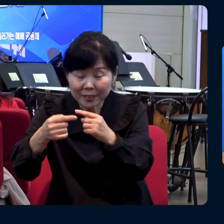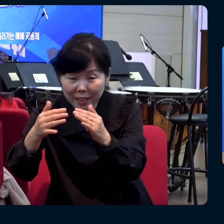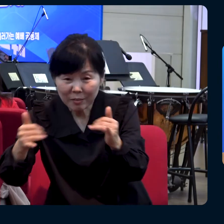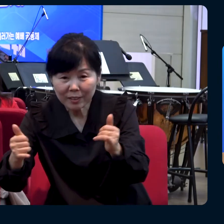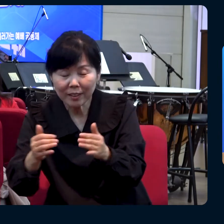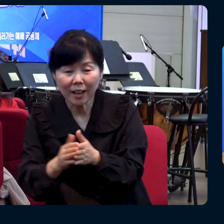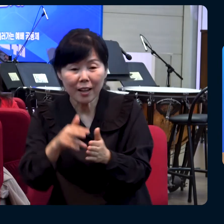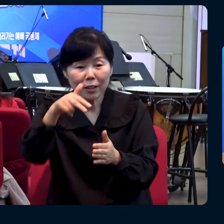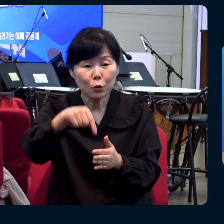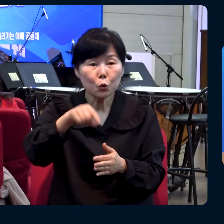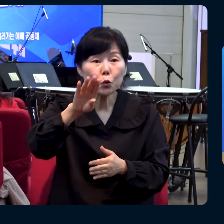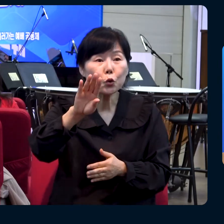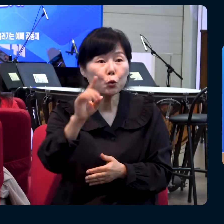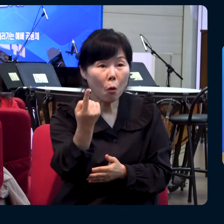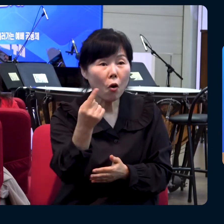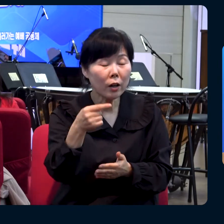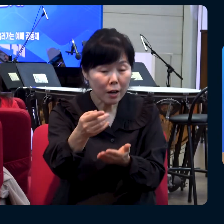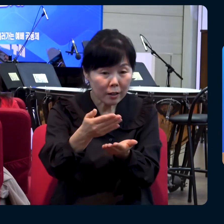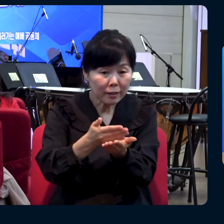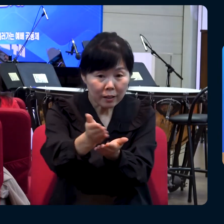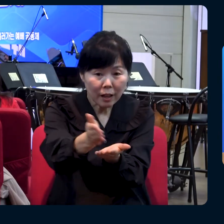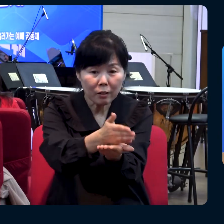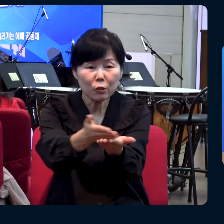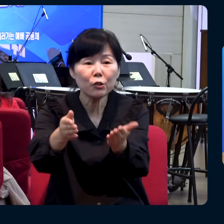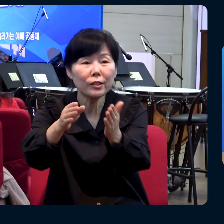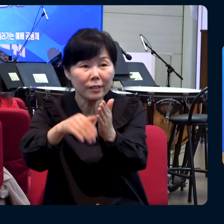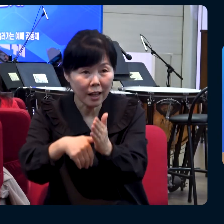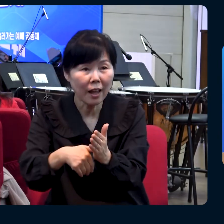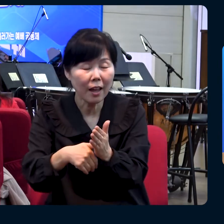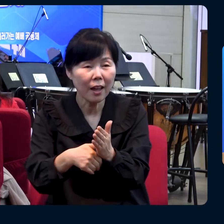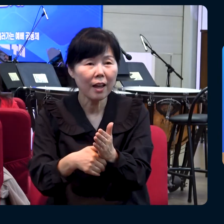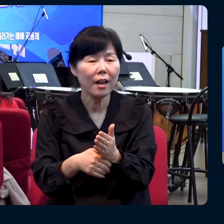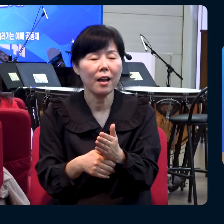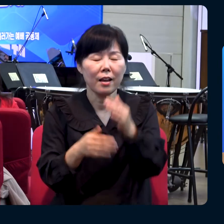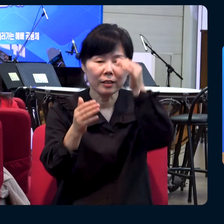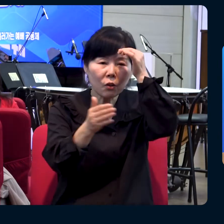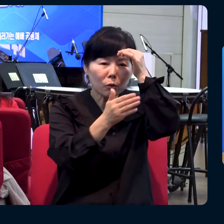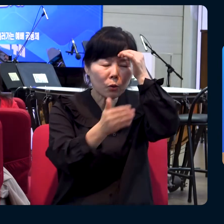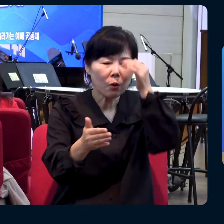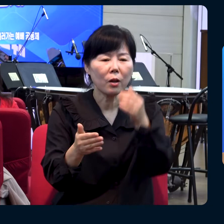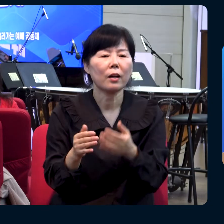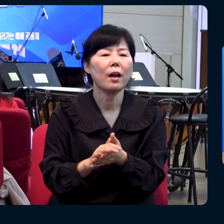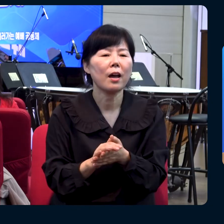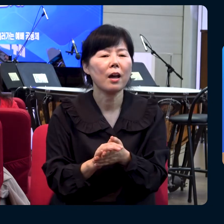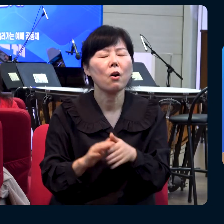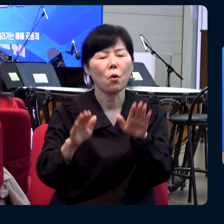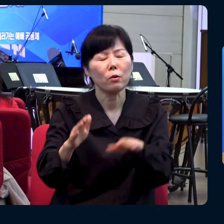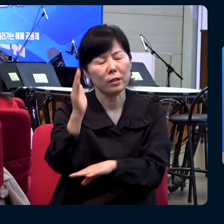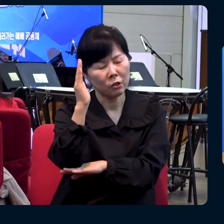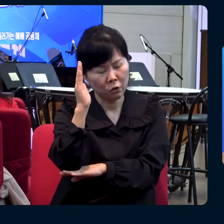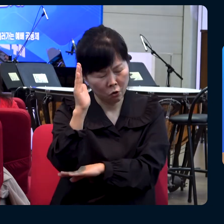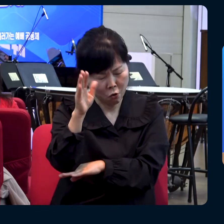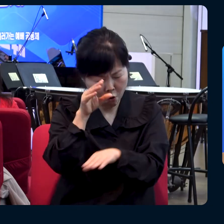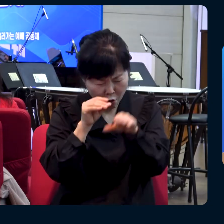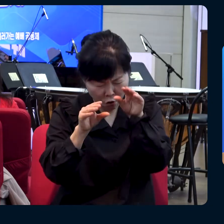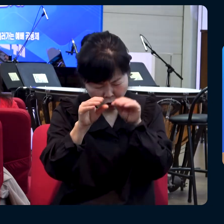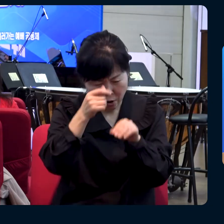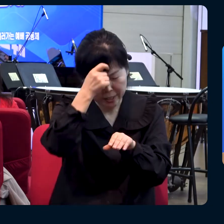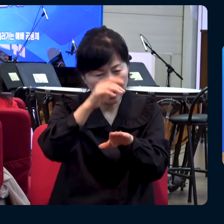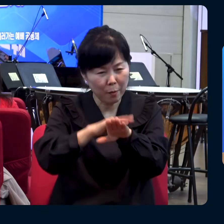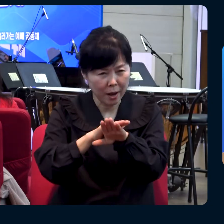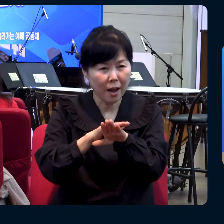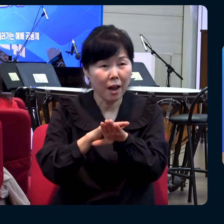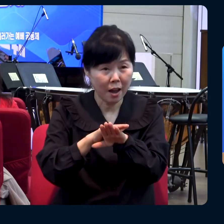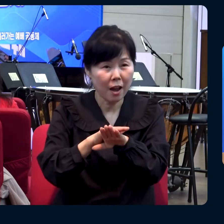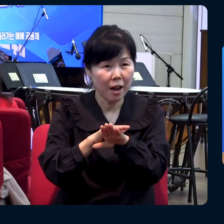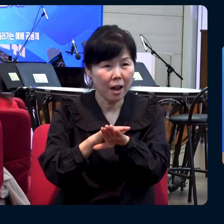주보를 나눠드리는데 제가 나눠드린 주보를 받는 성도들에게 은혜를 더하여 주시옵소서. 은혜가